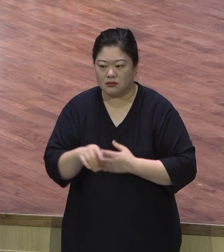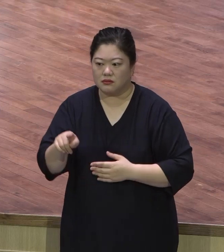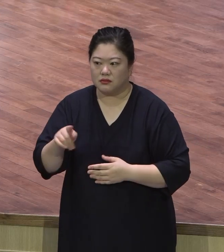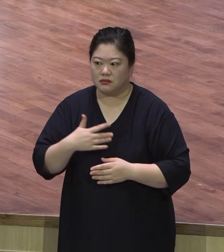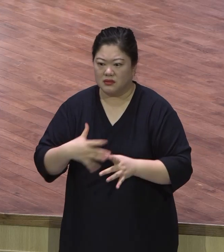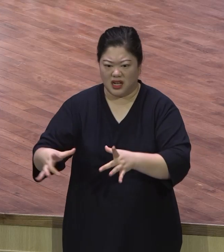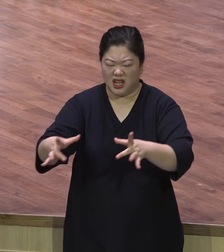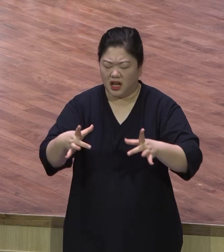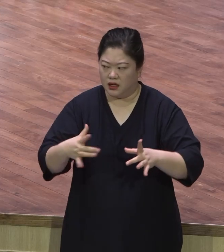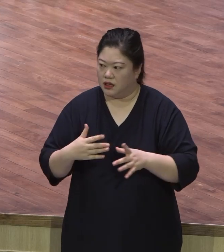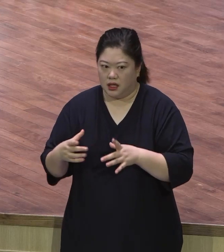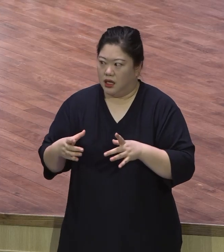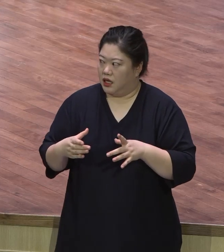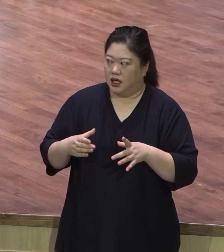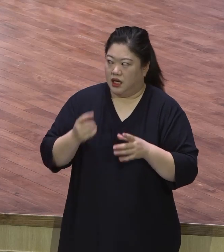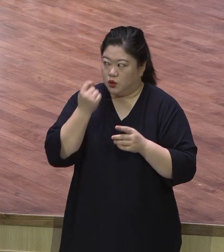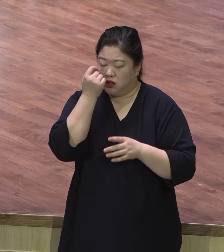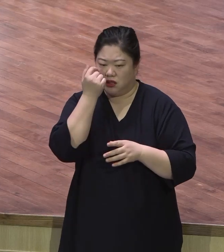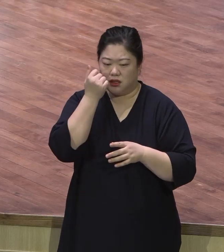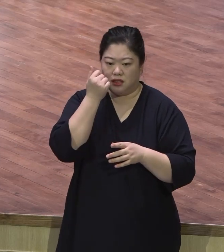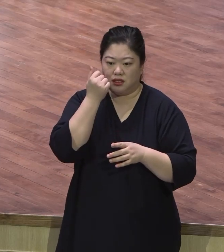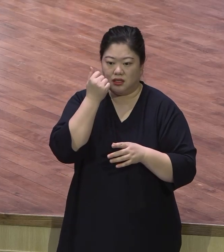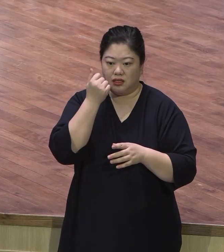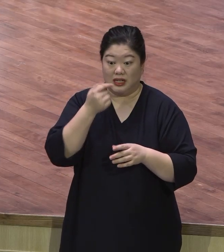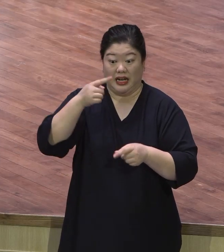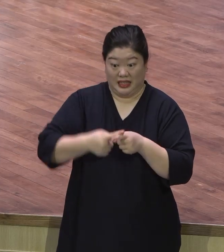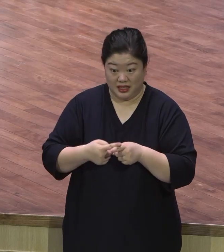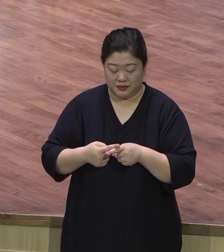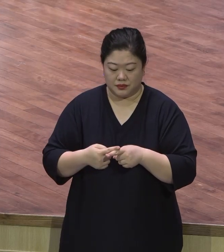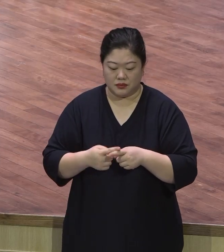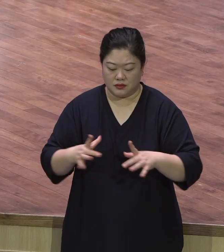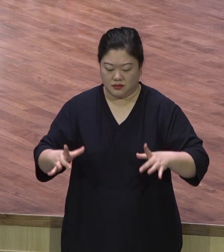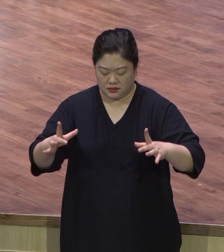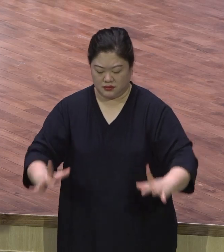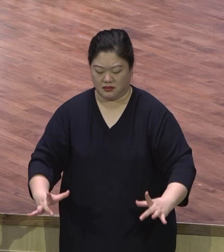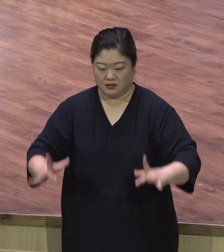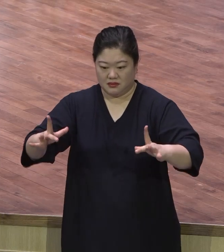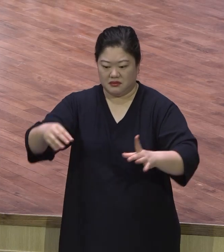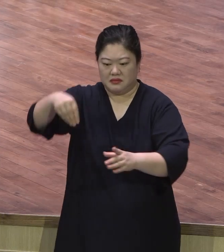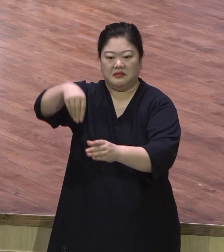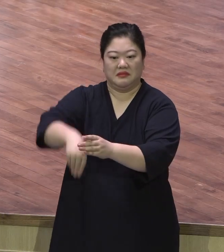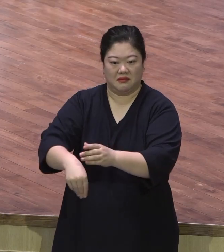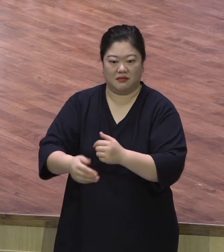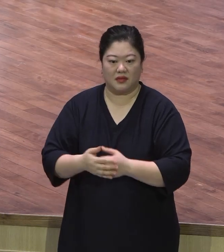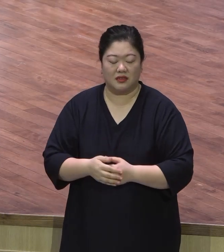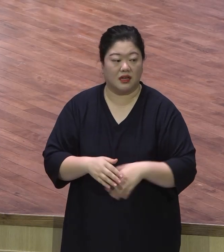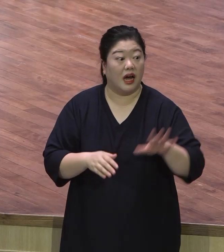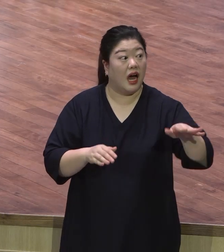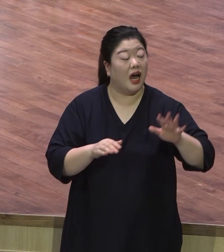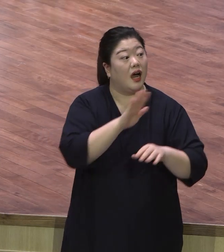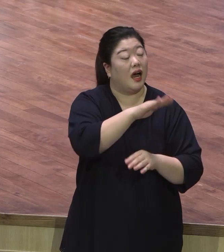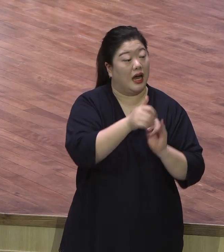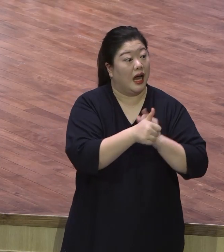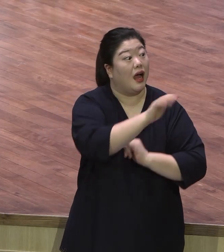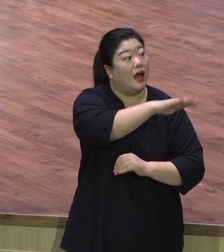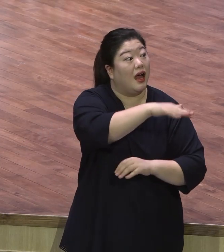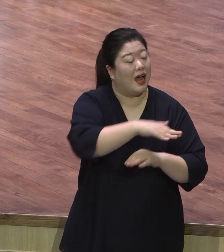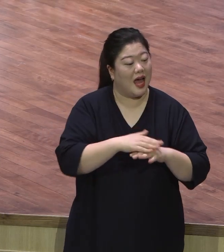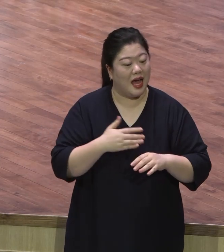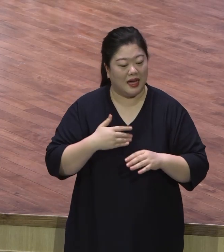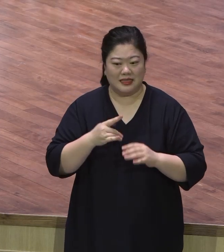그러니까 집에 가서 남편이 가서 여보 당신 좋은 교회에 있다라. 내가 가보니까 헌금 안 돌려. 헌금 안 돌려.